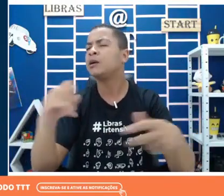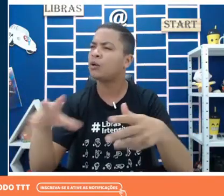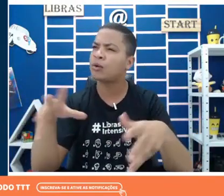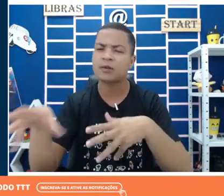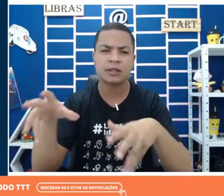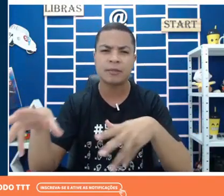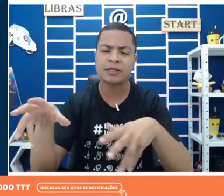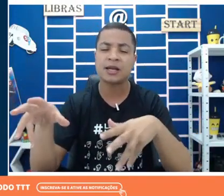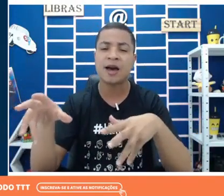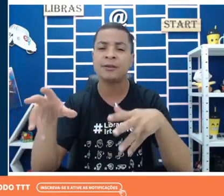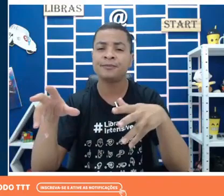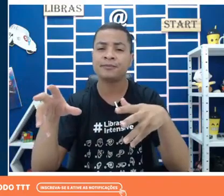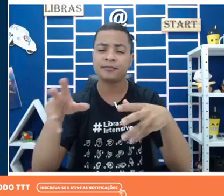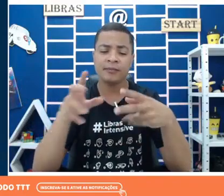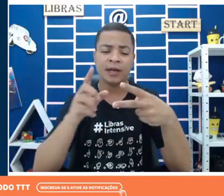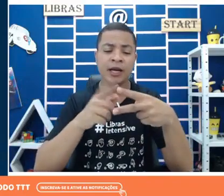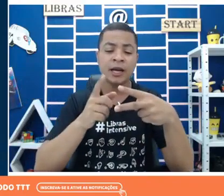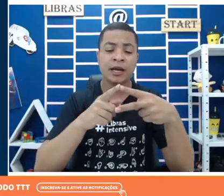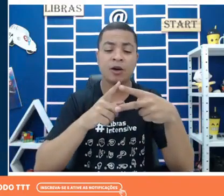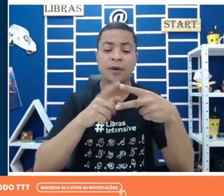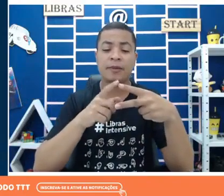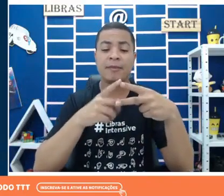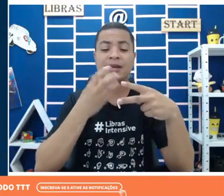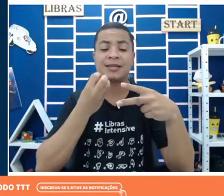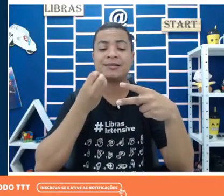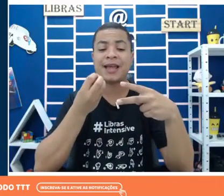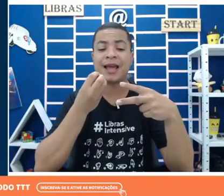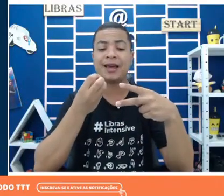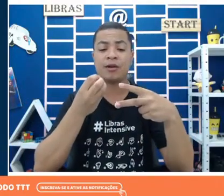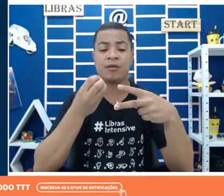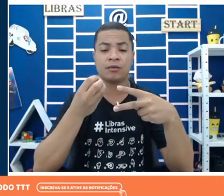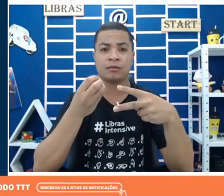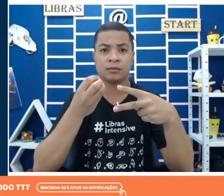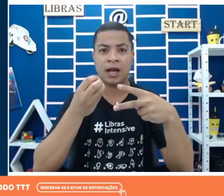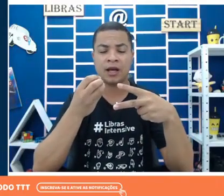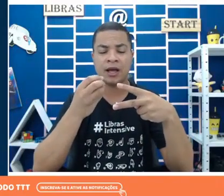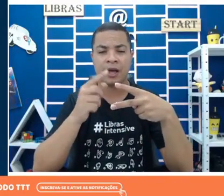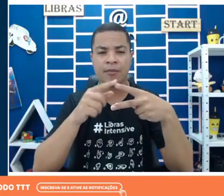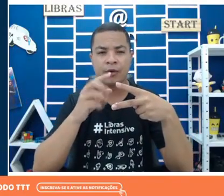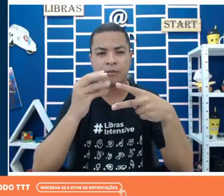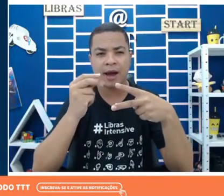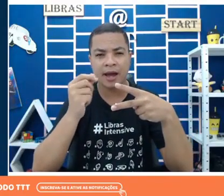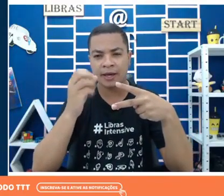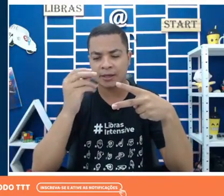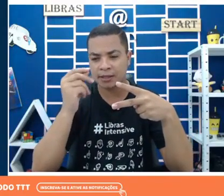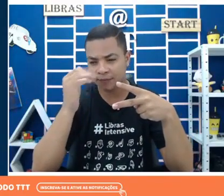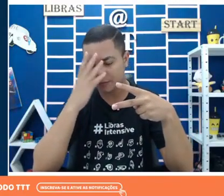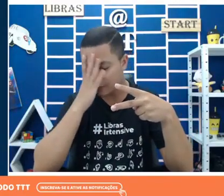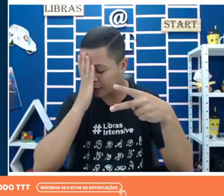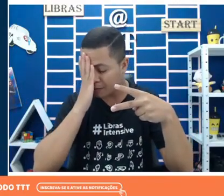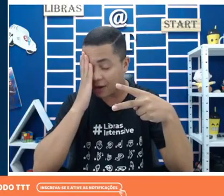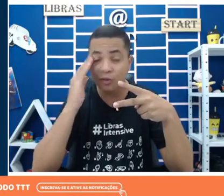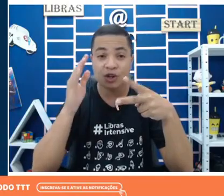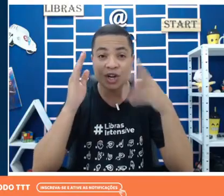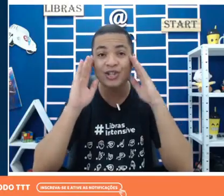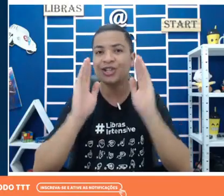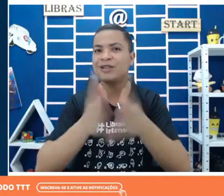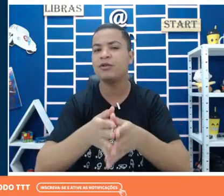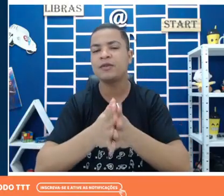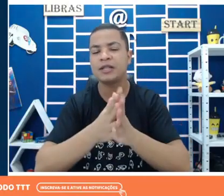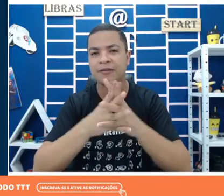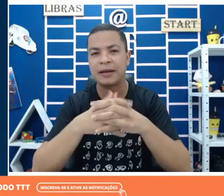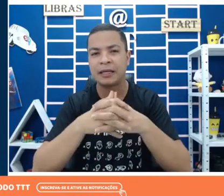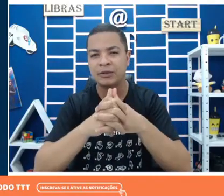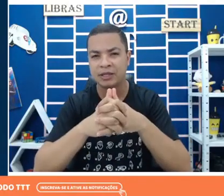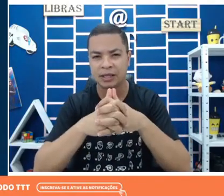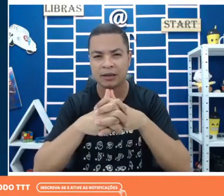né? Colocou as coisas que precisava. Então, o primeiro é mais técnico, tá? É muito mais objetivo